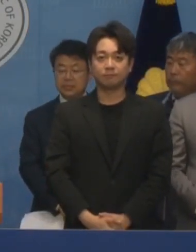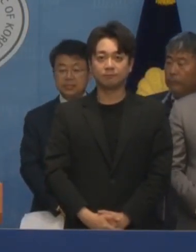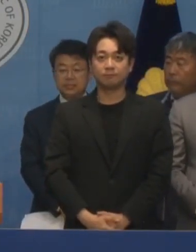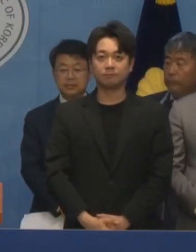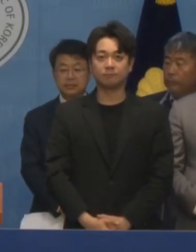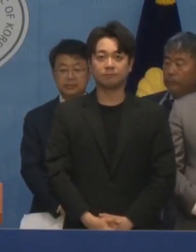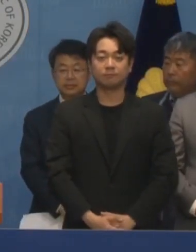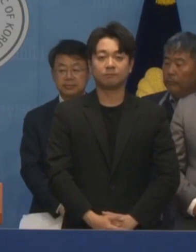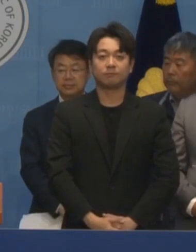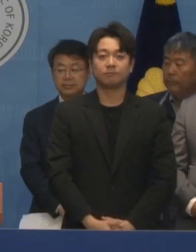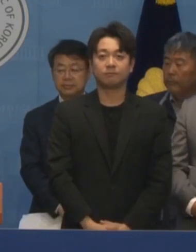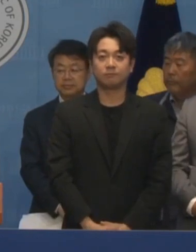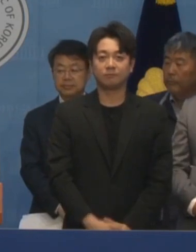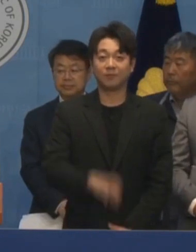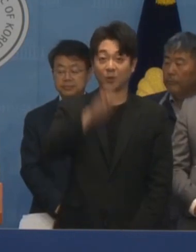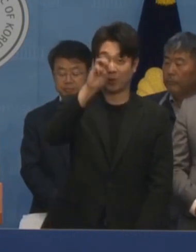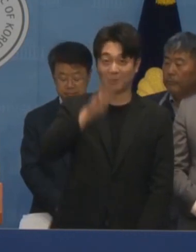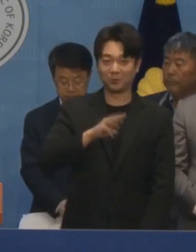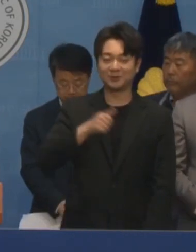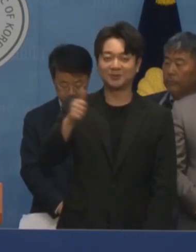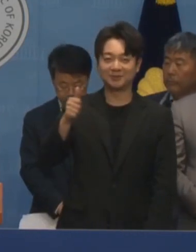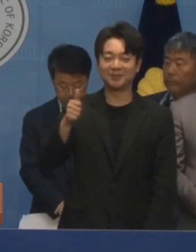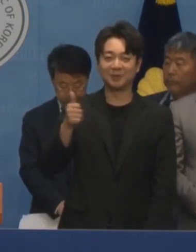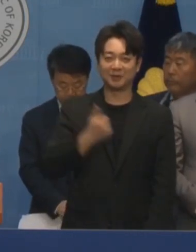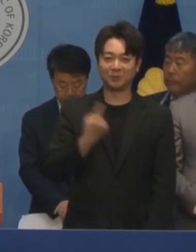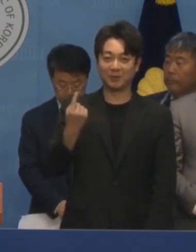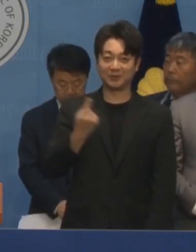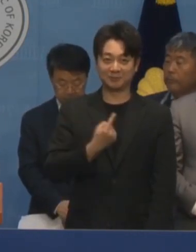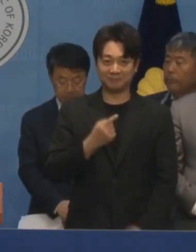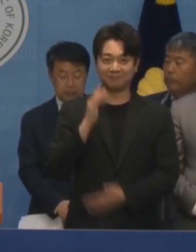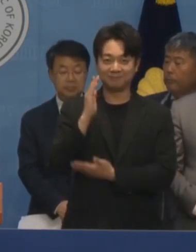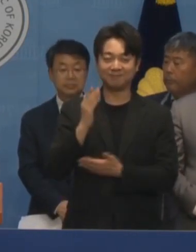멀리 광주에서 왔습니다. 기자회견문 낭독하겠습니다.